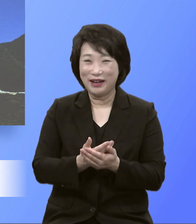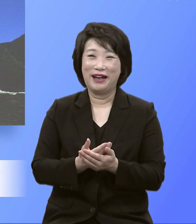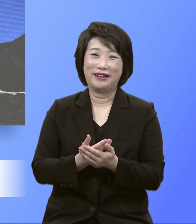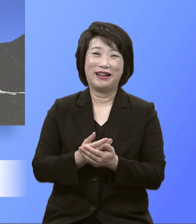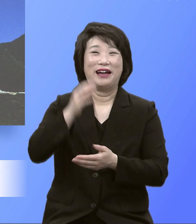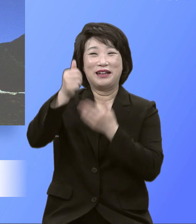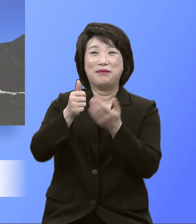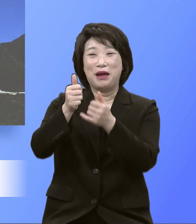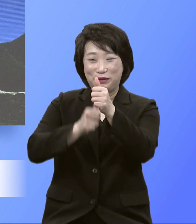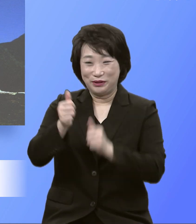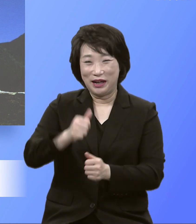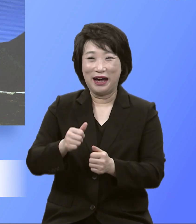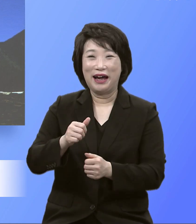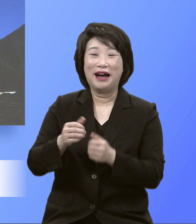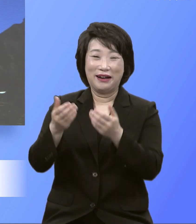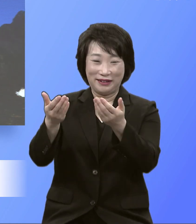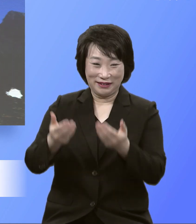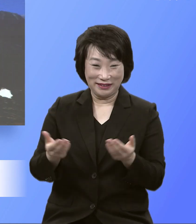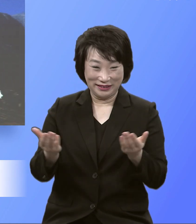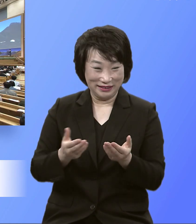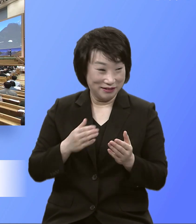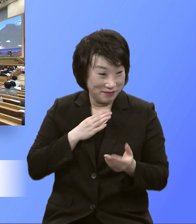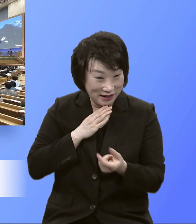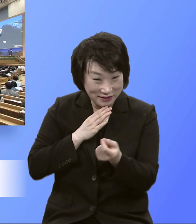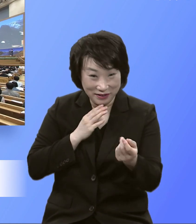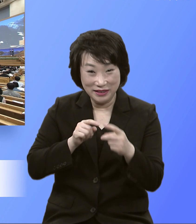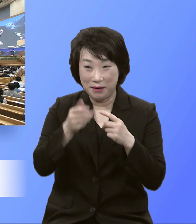말이야. 알아들었으면 아멘 합시다.